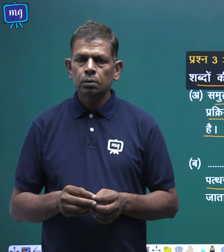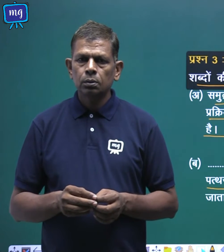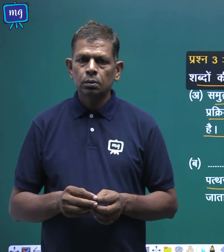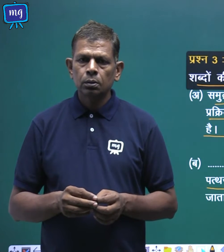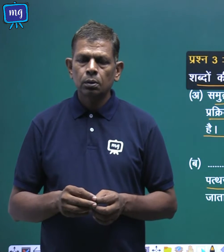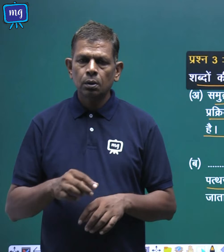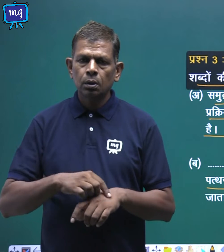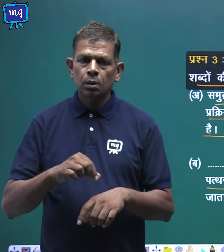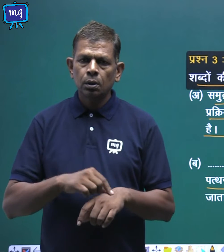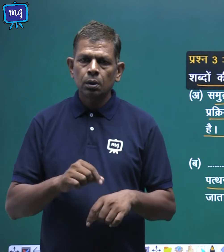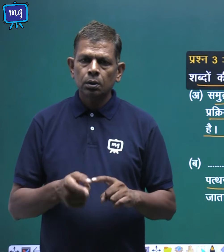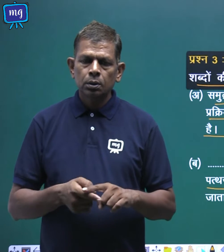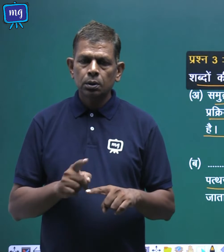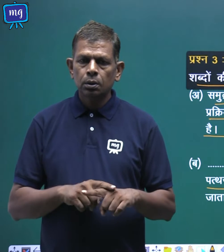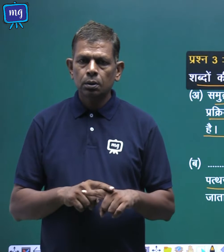रेत से